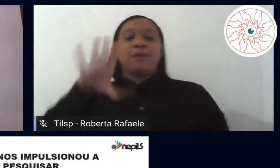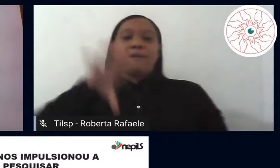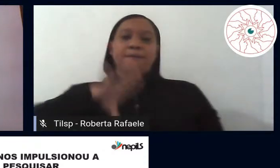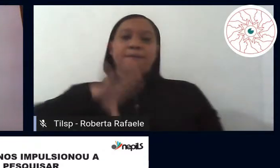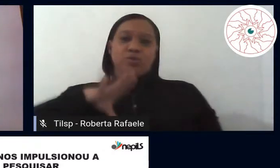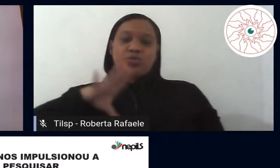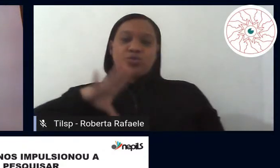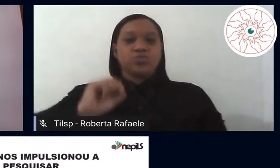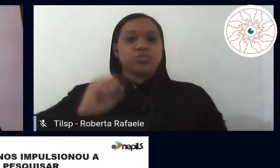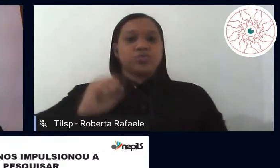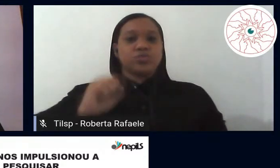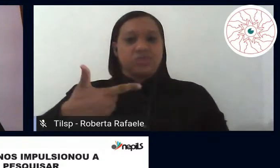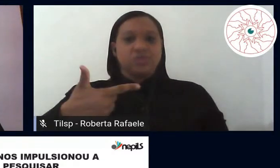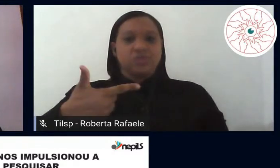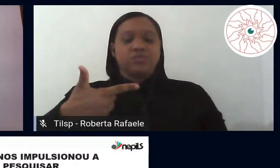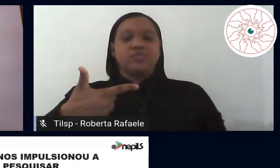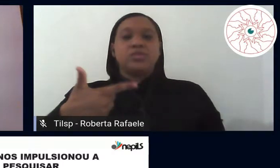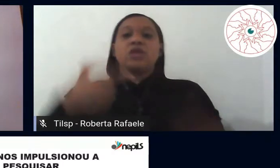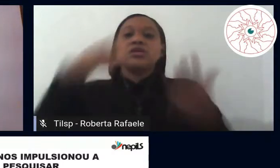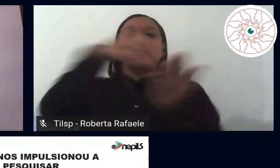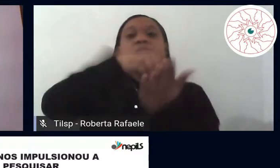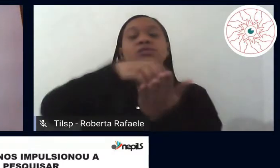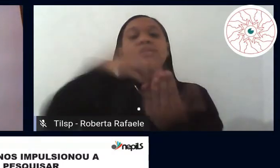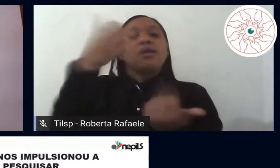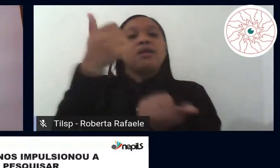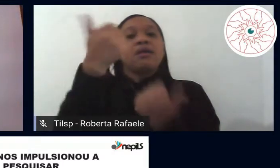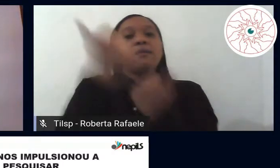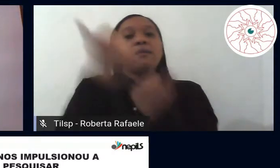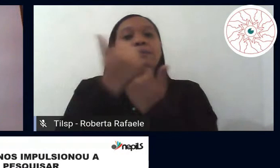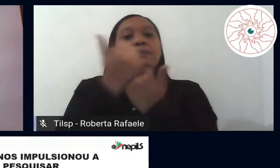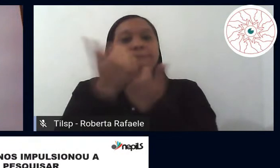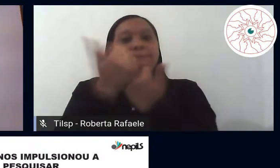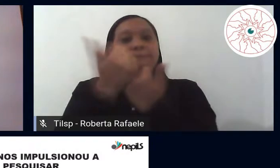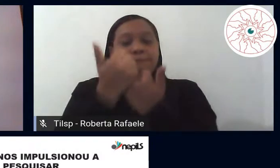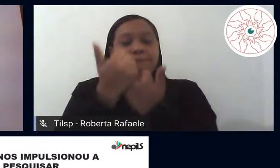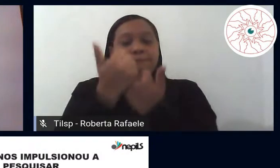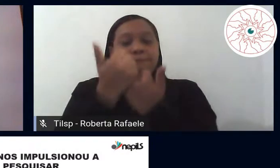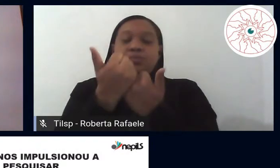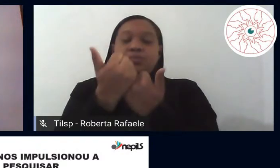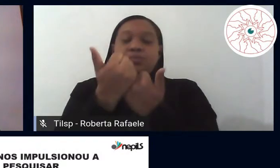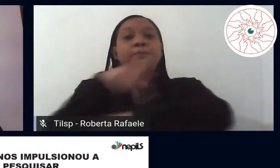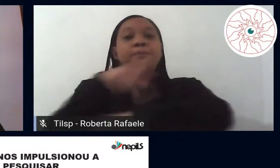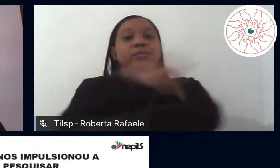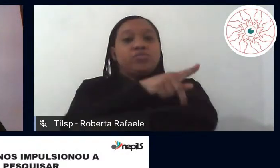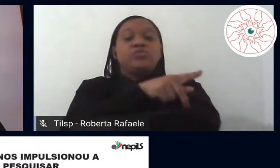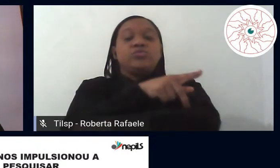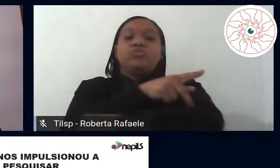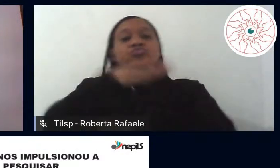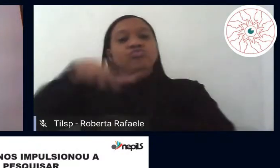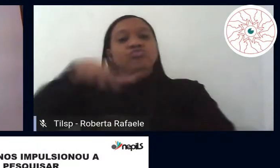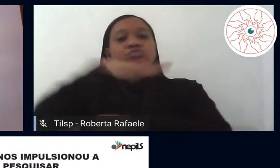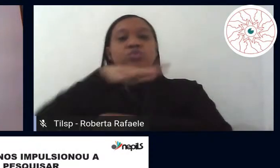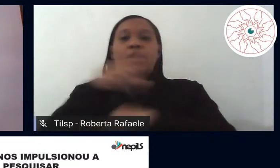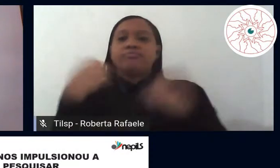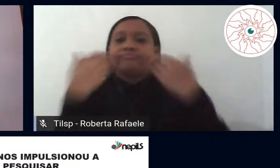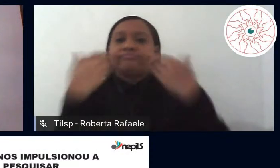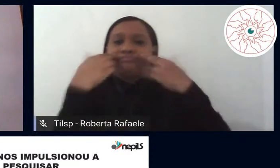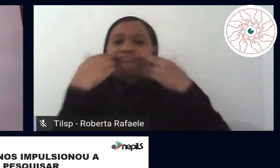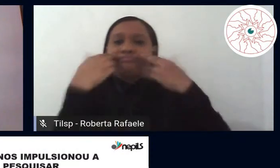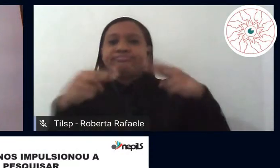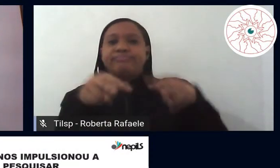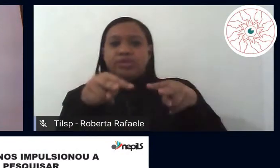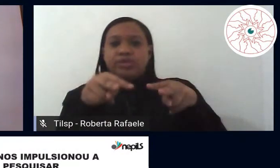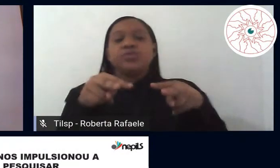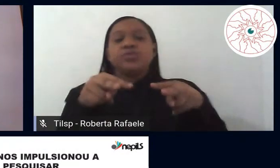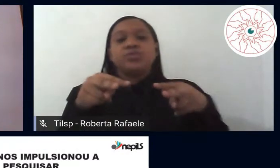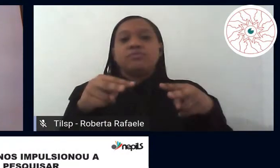como eu já citei, e no qual é notória. Eh, muitas vezes, assim, percebemos